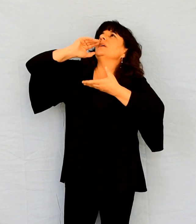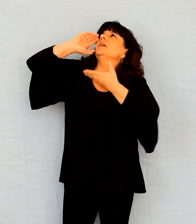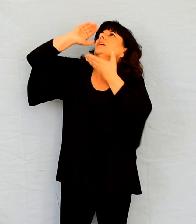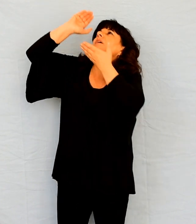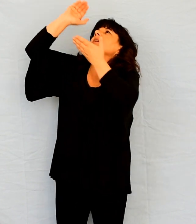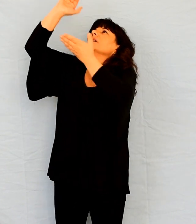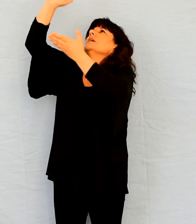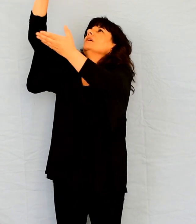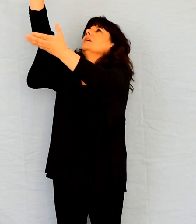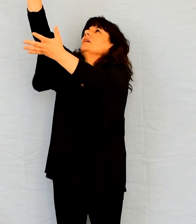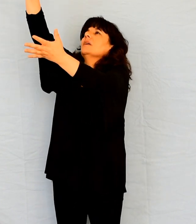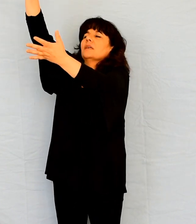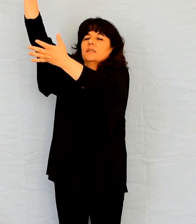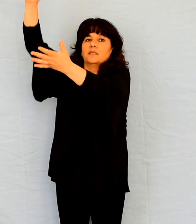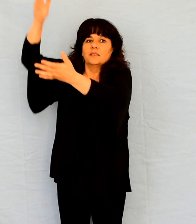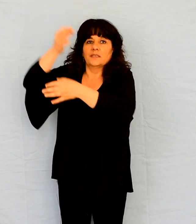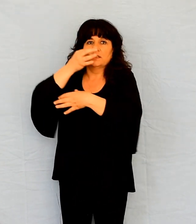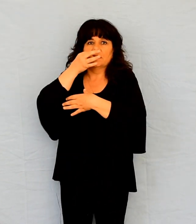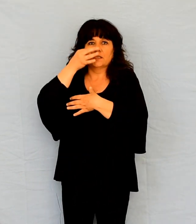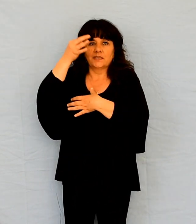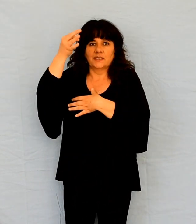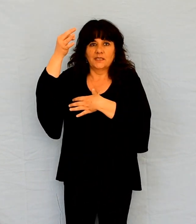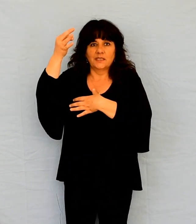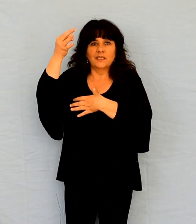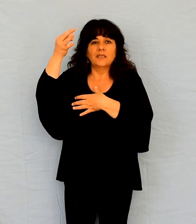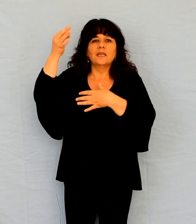Et après avoir dit cela, il expira.